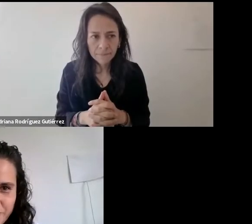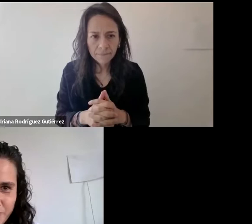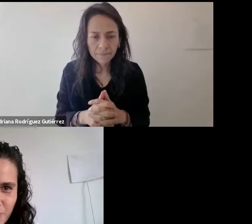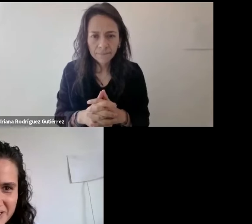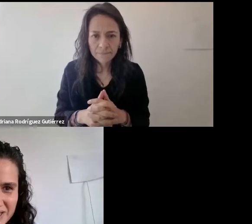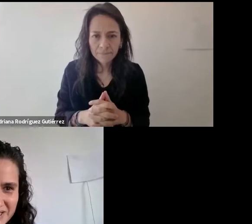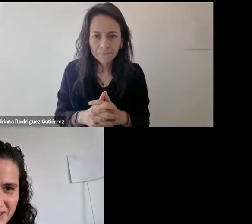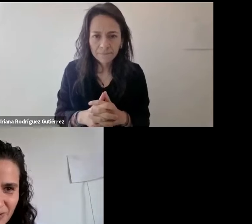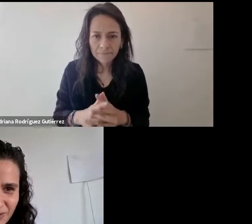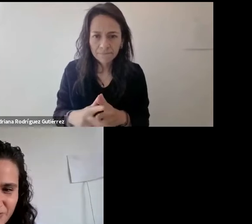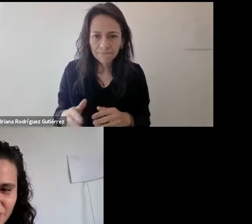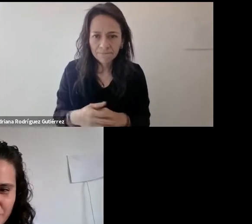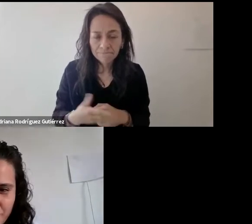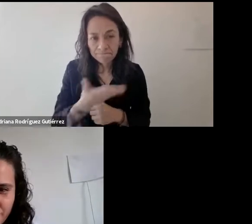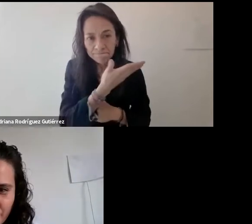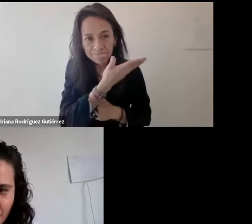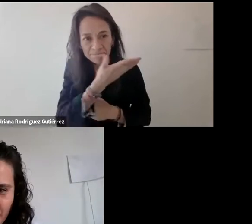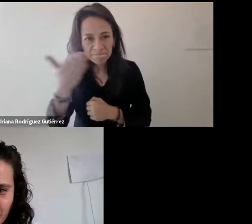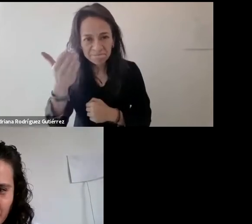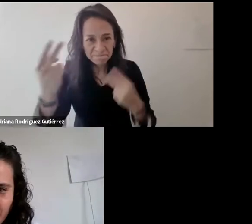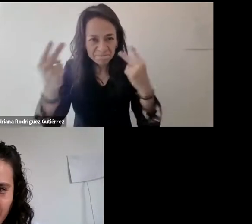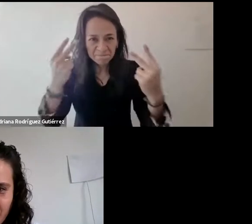Hola, buenas tardes a todos.